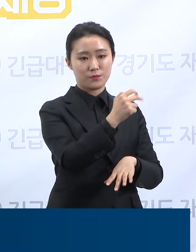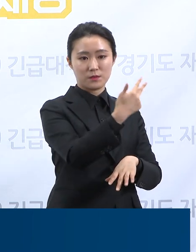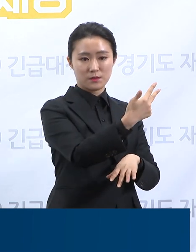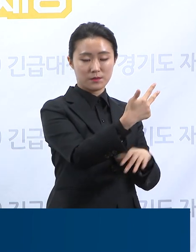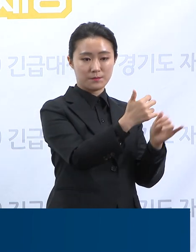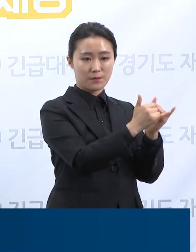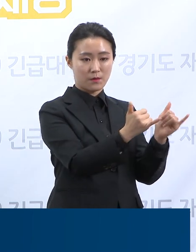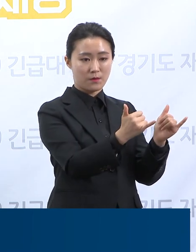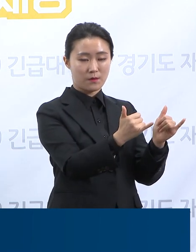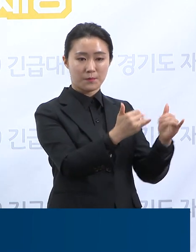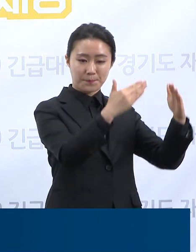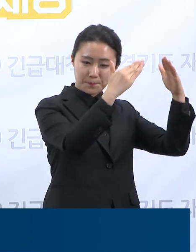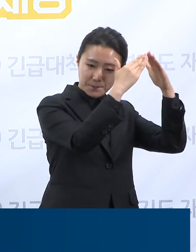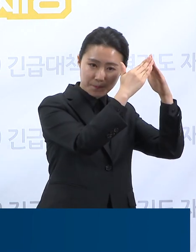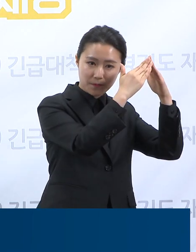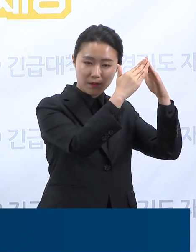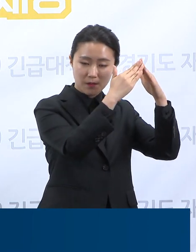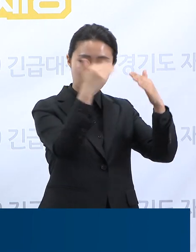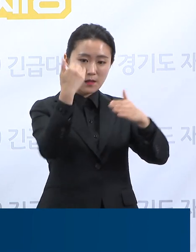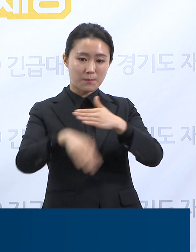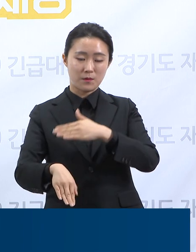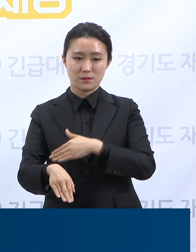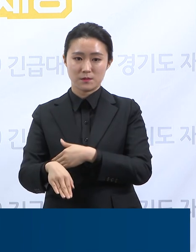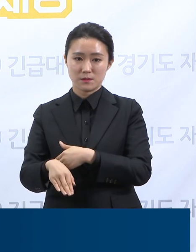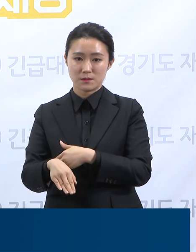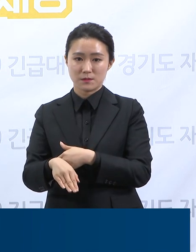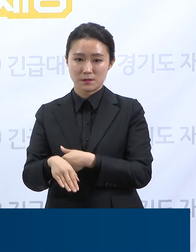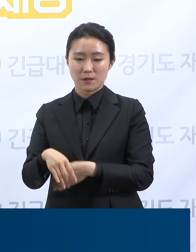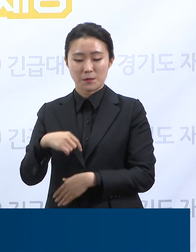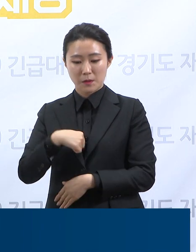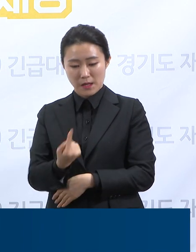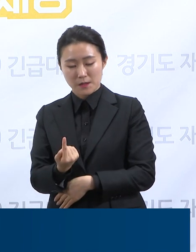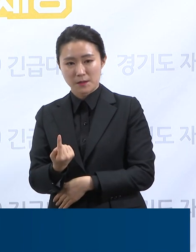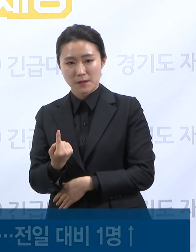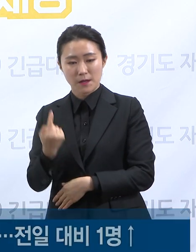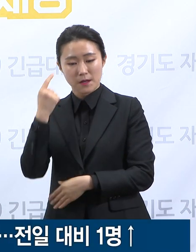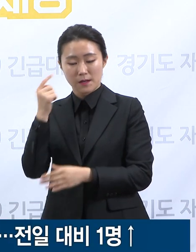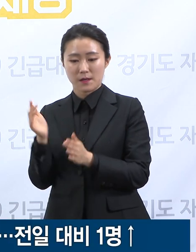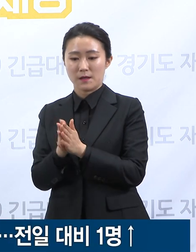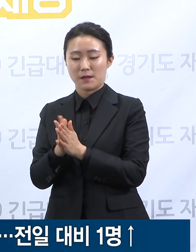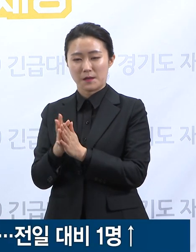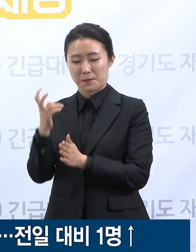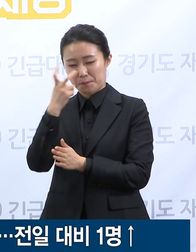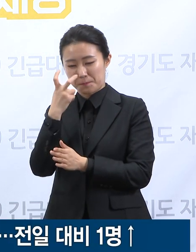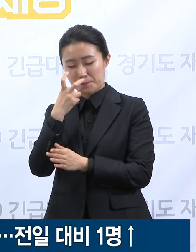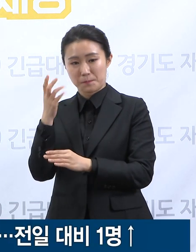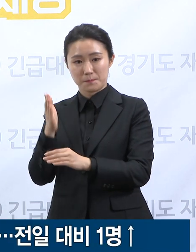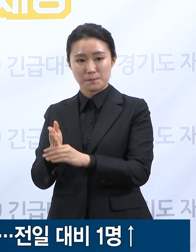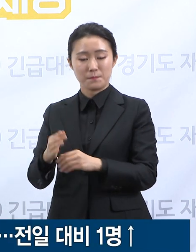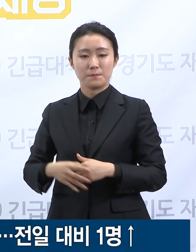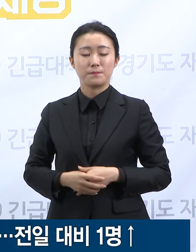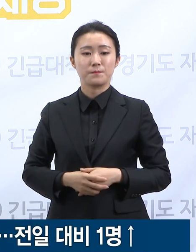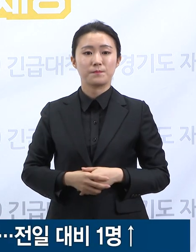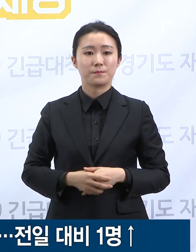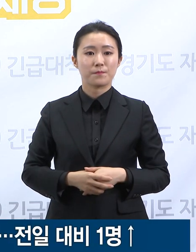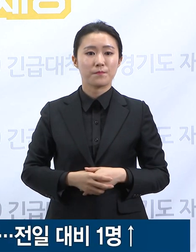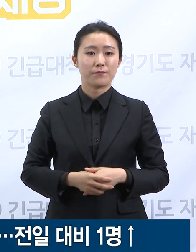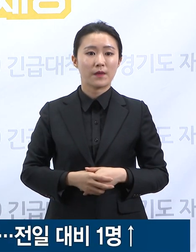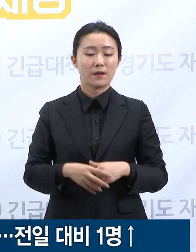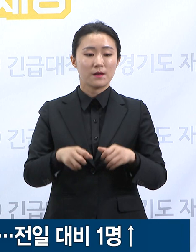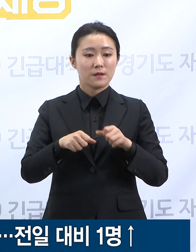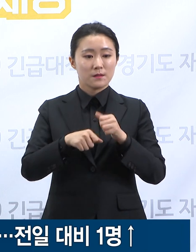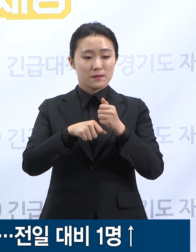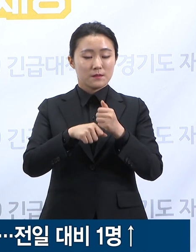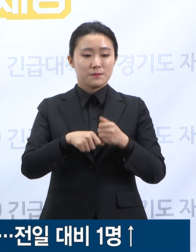중입니다. 서울 리치웨이 관련 도내 확진 상황에 대해 말씀드리겠습니다. 서울시 관악구 소재 다단계